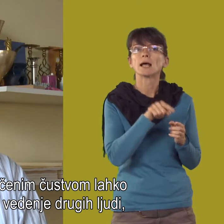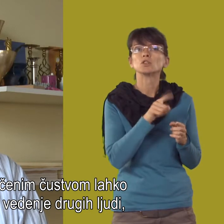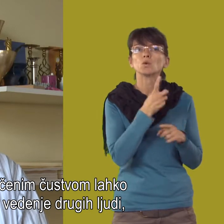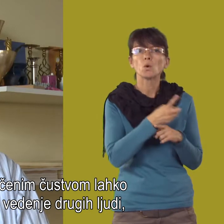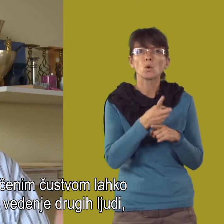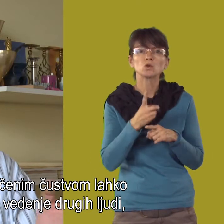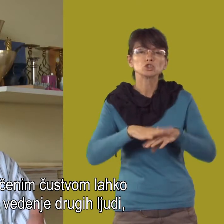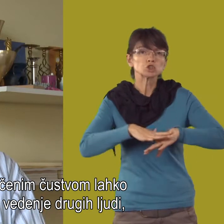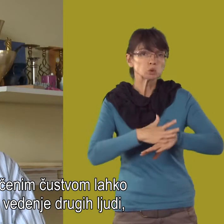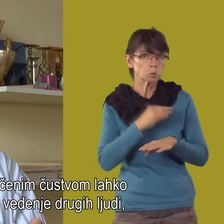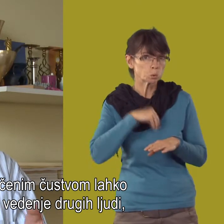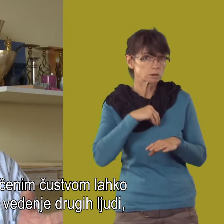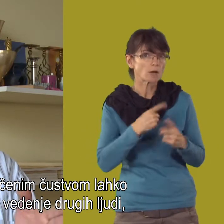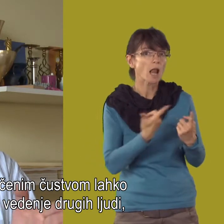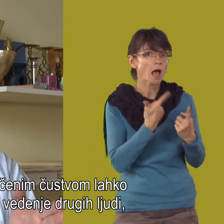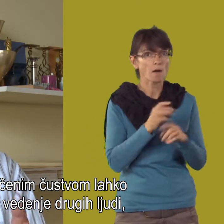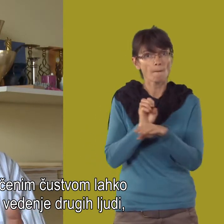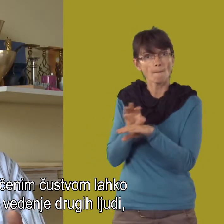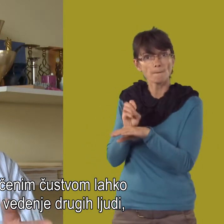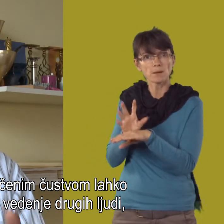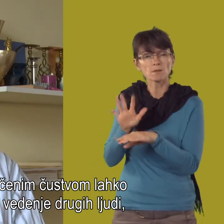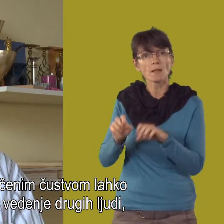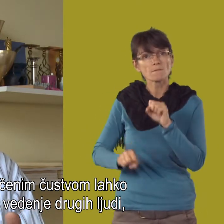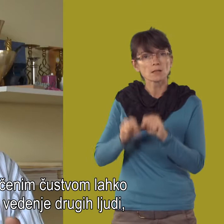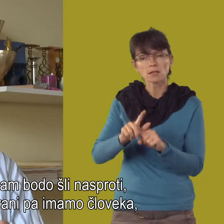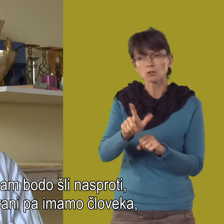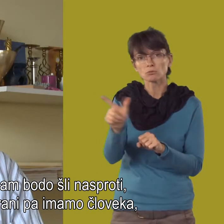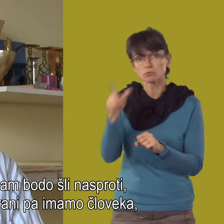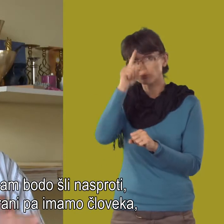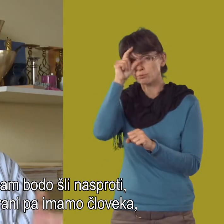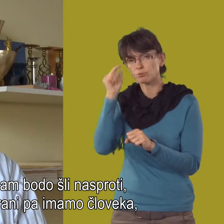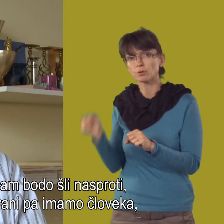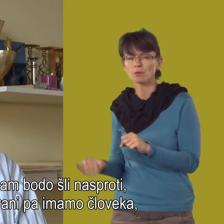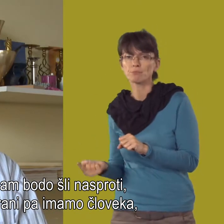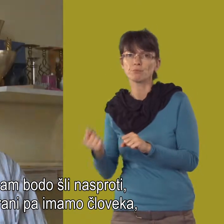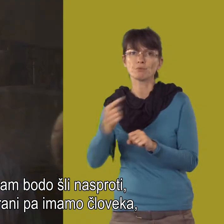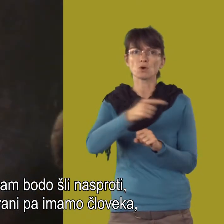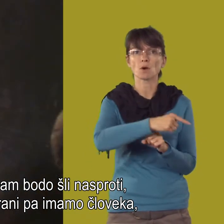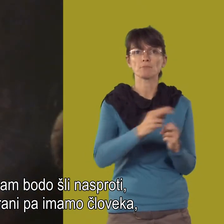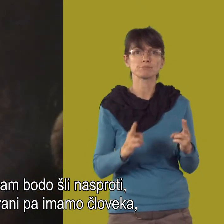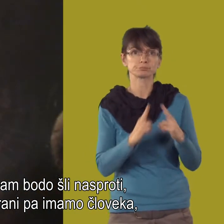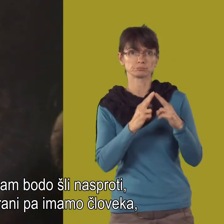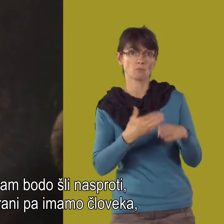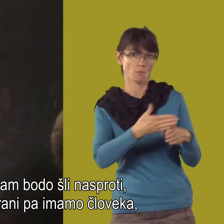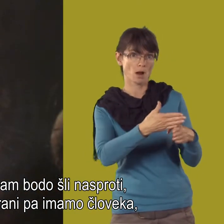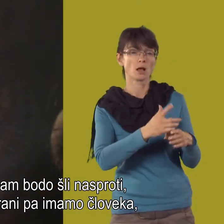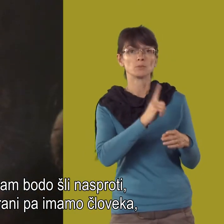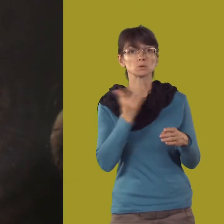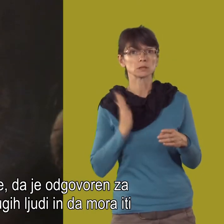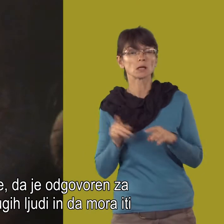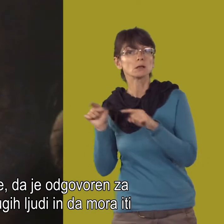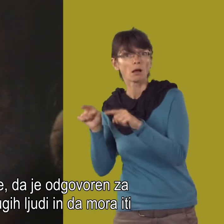določenim čustvom lahko vpliva na vedenje drugih ljudi, tako da mu bodo šli nasproti. Na drugi strani pa imamo